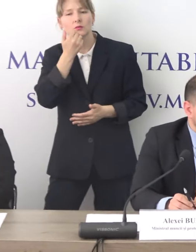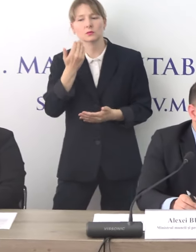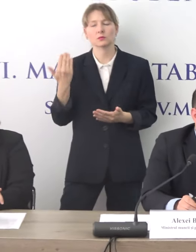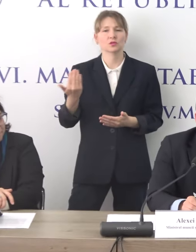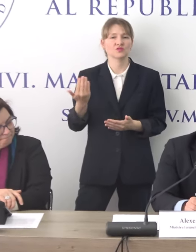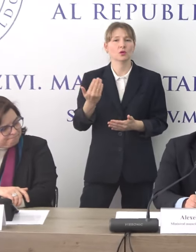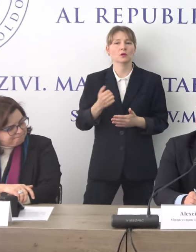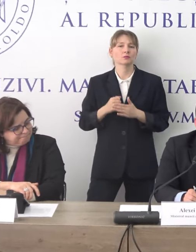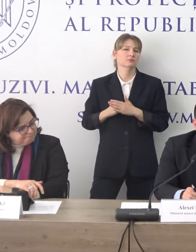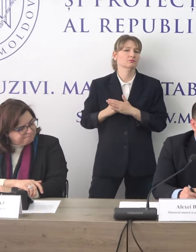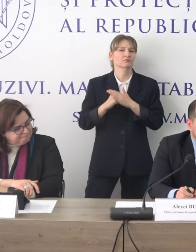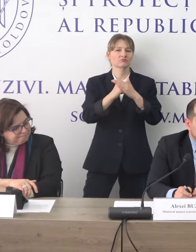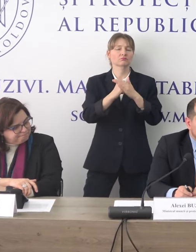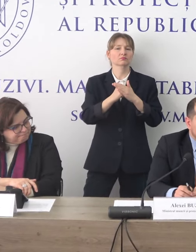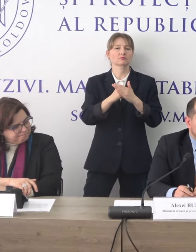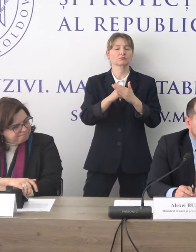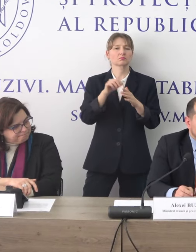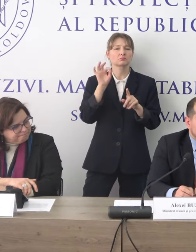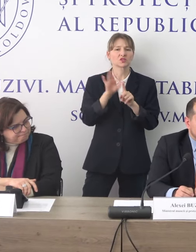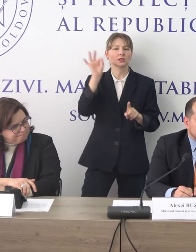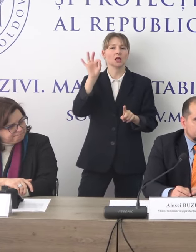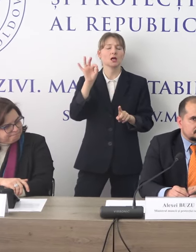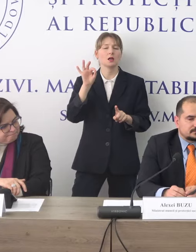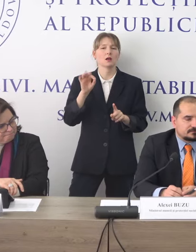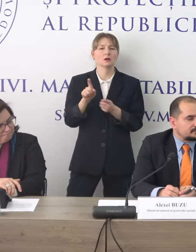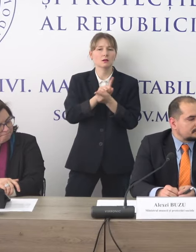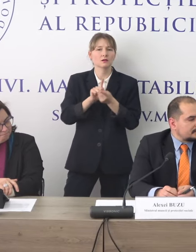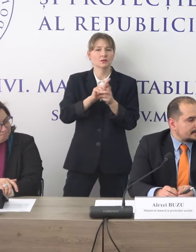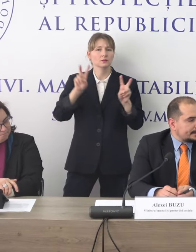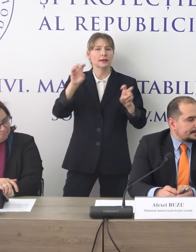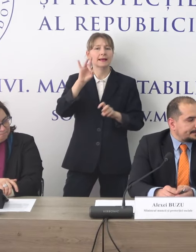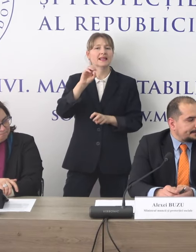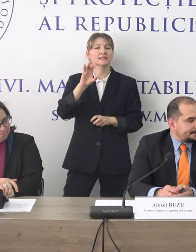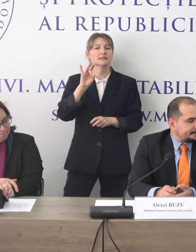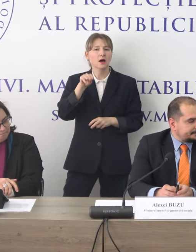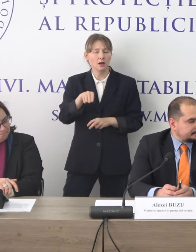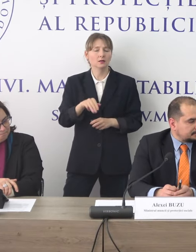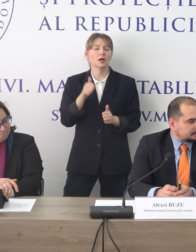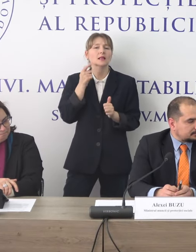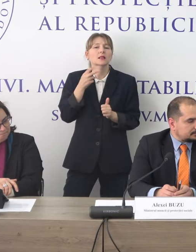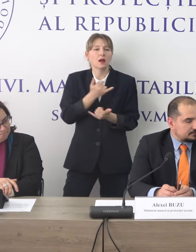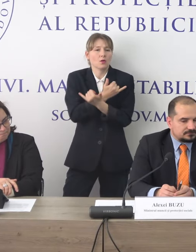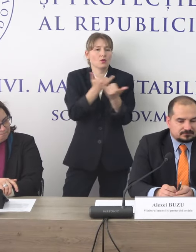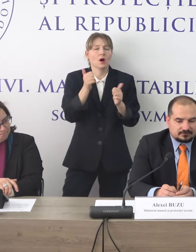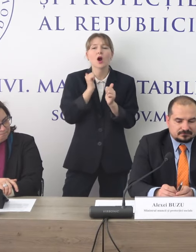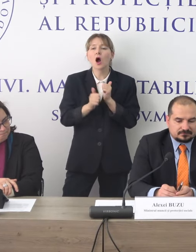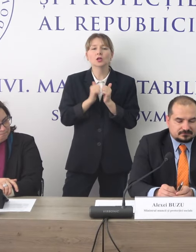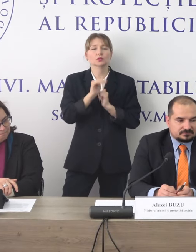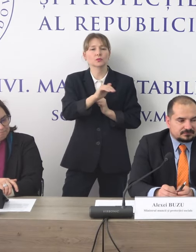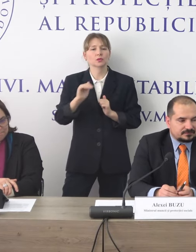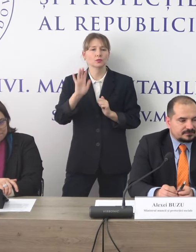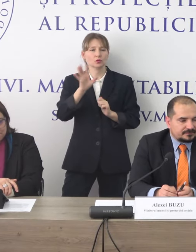am început prin reforma Restart și eu sunt sigură că fiecare copil din țara noastră va fi